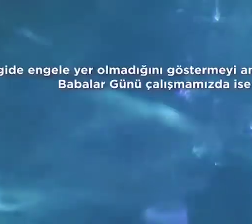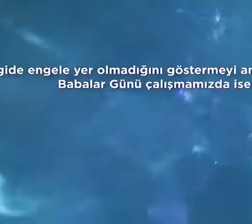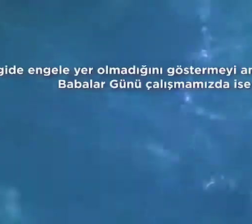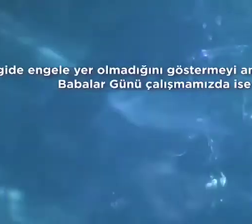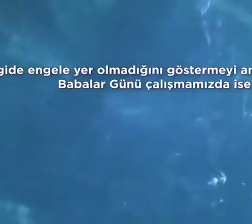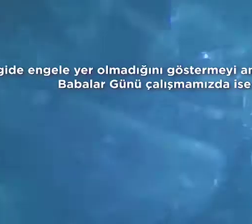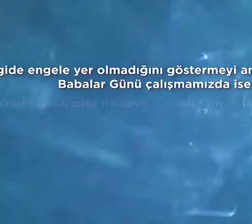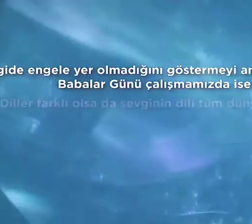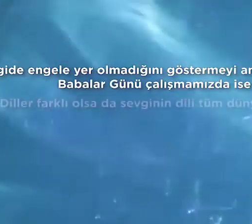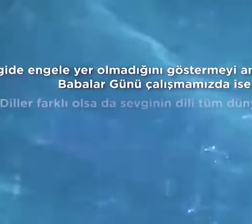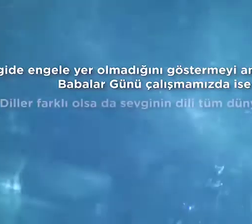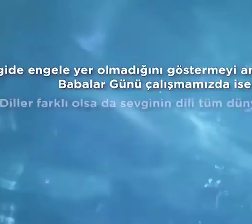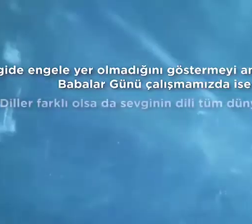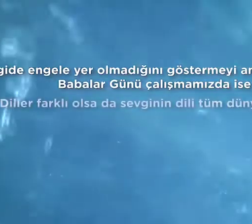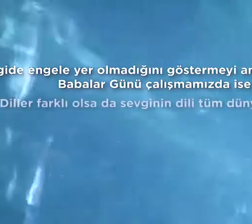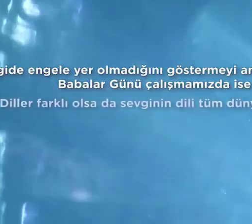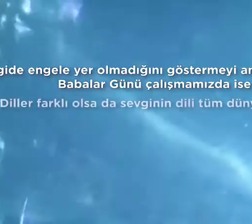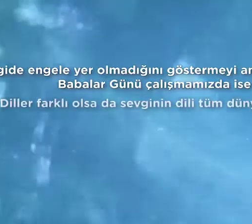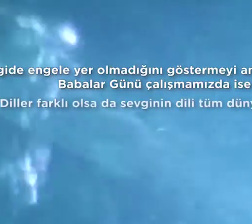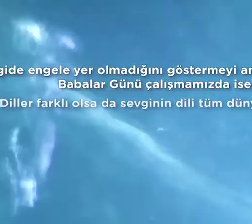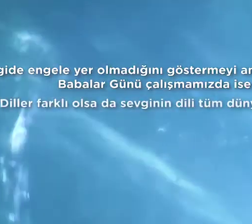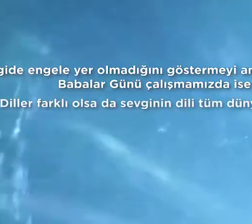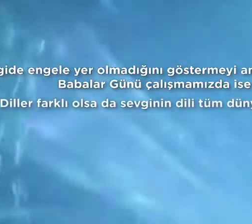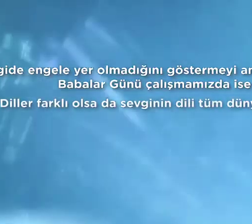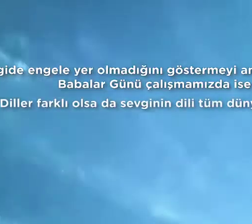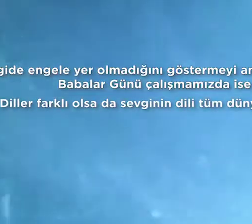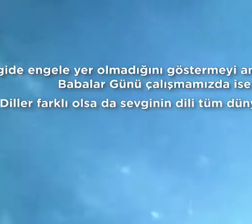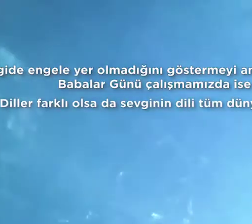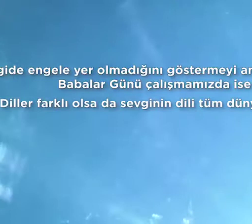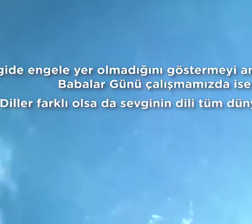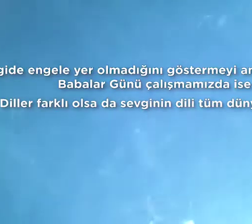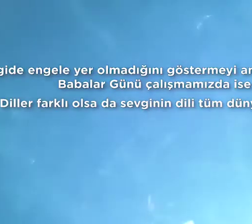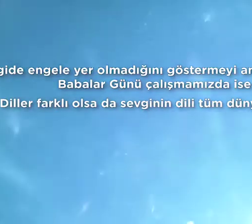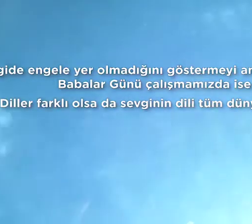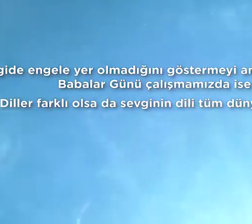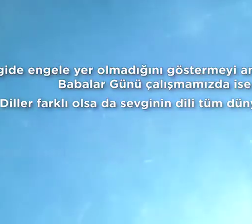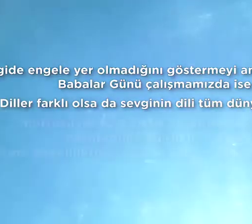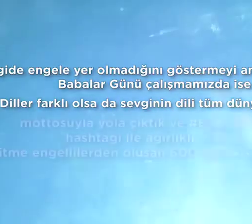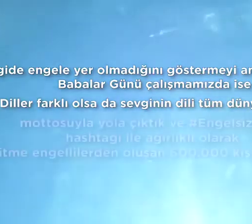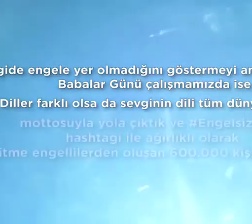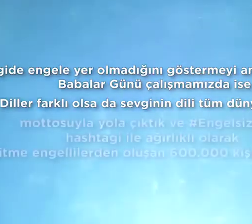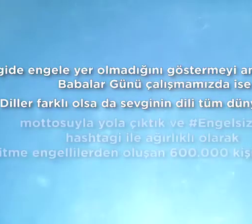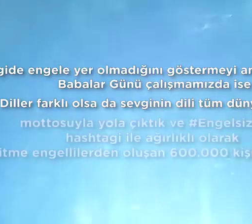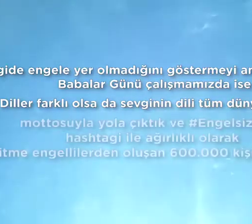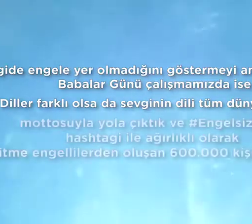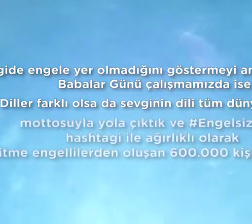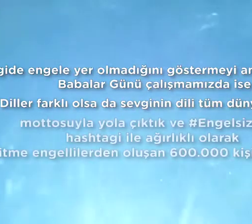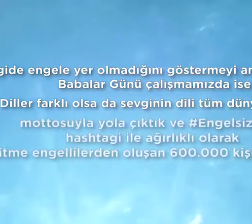Sevgide engele yer olmadığını göstermeyi amaçladığımız Babalar Günü çalışmamızdaysa, diller farklı olsa da sevginin dili tüm